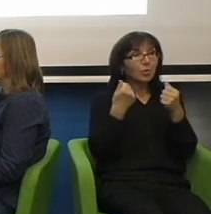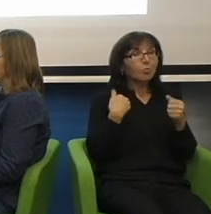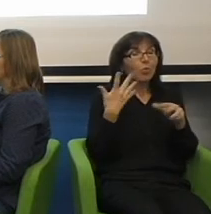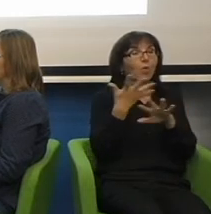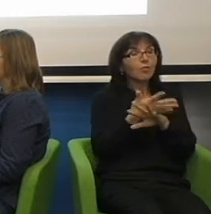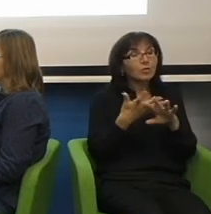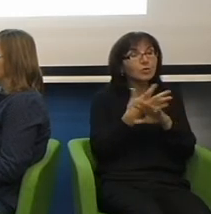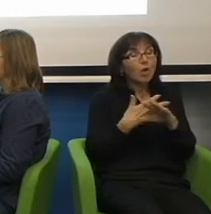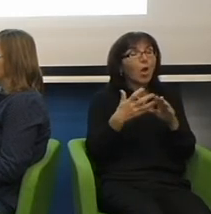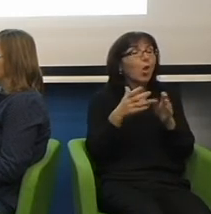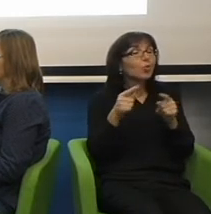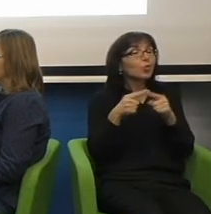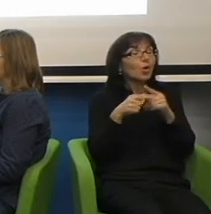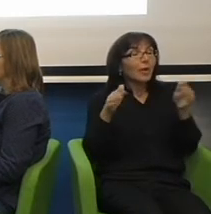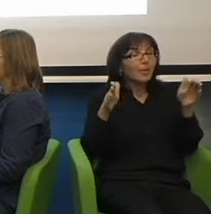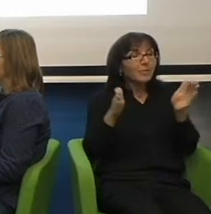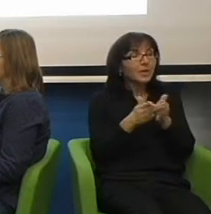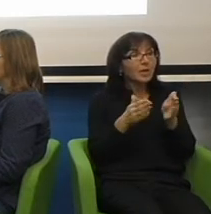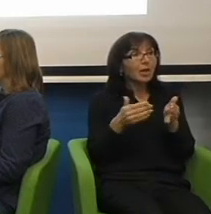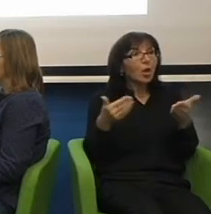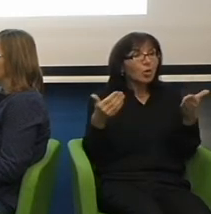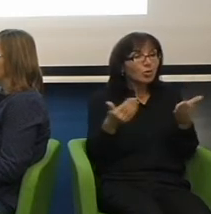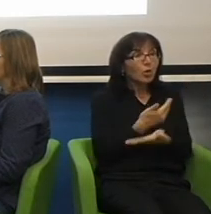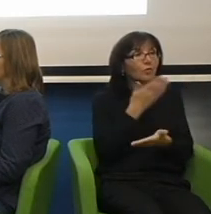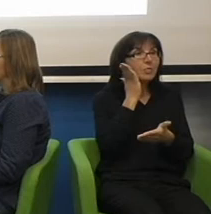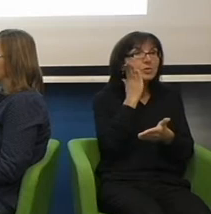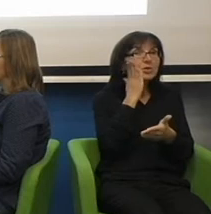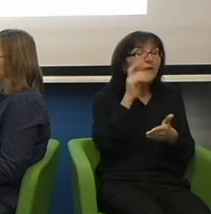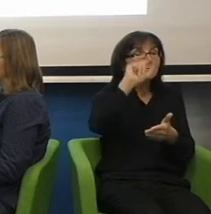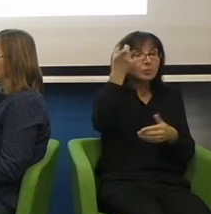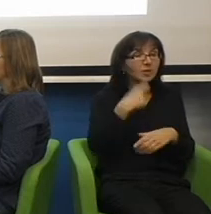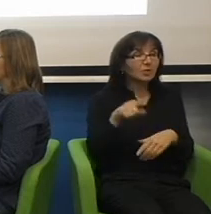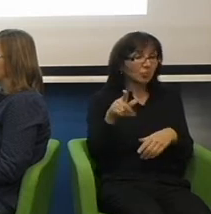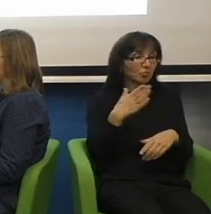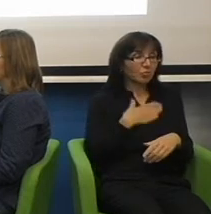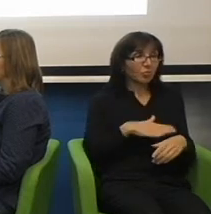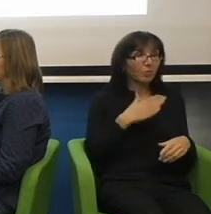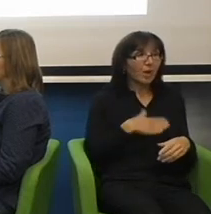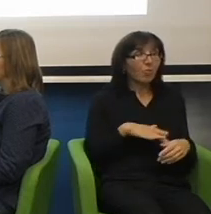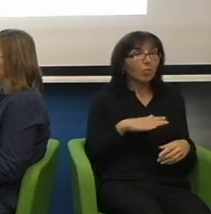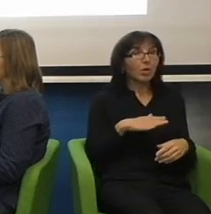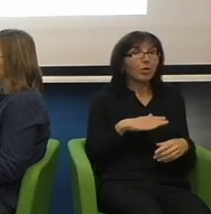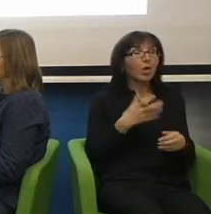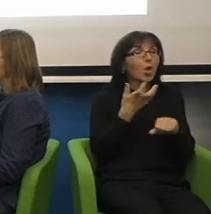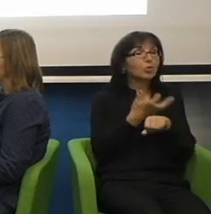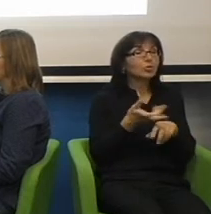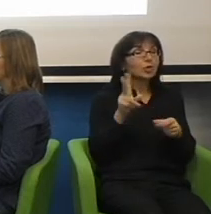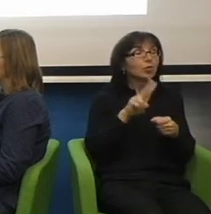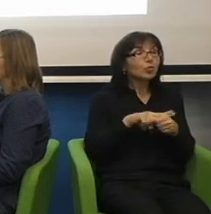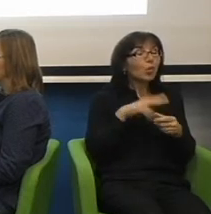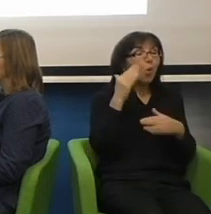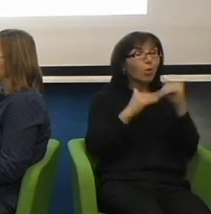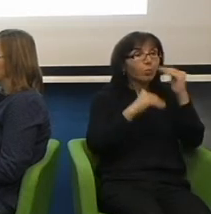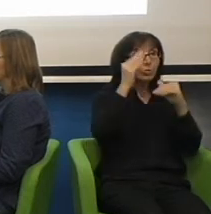trochę mniej, bo nowym mieszkańcom Gdańska to miasto bardzo się spodobało. Stocznia, którą